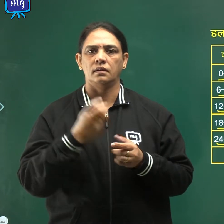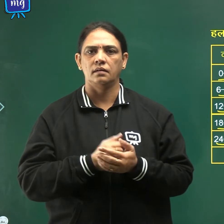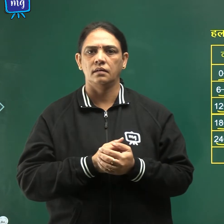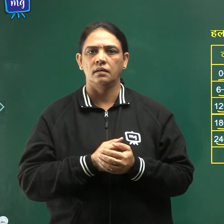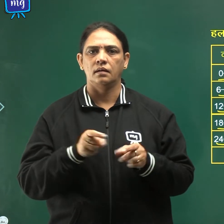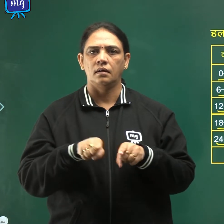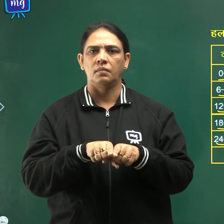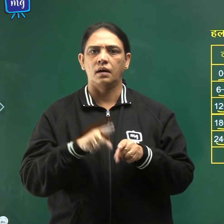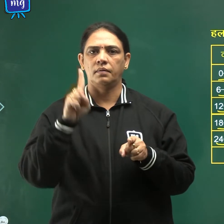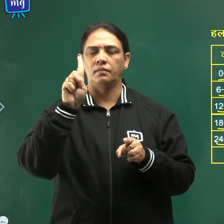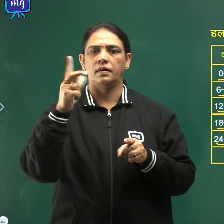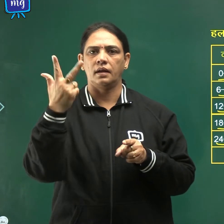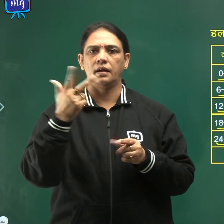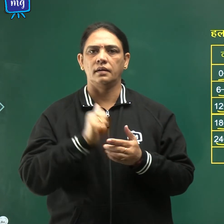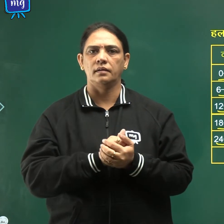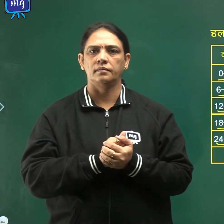बराबर 18।